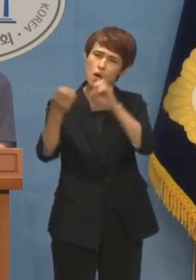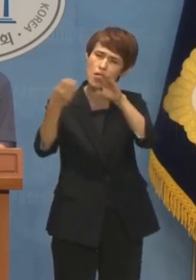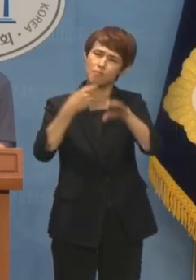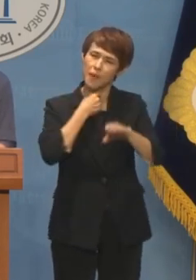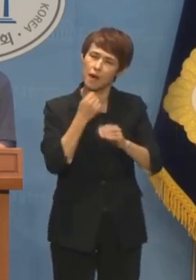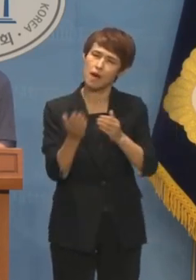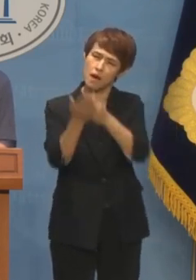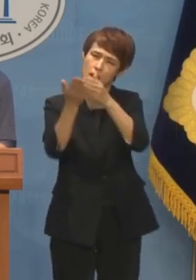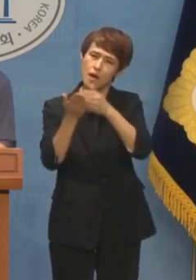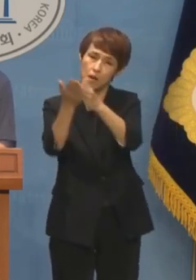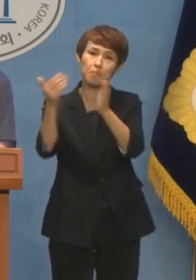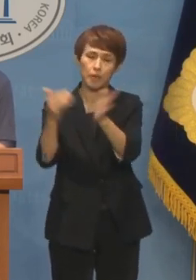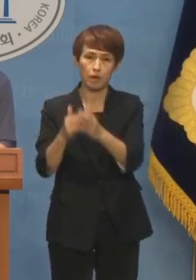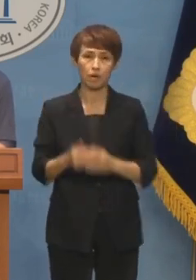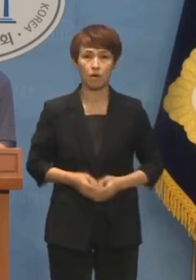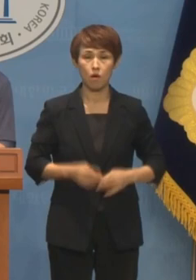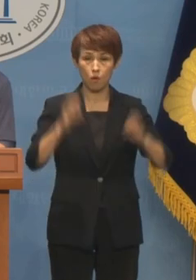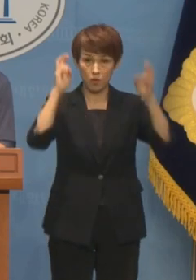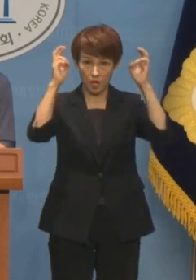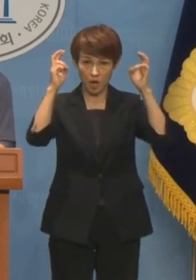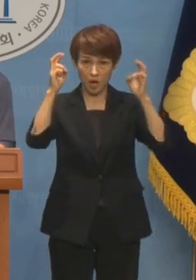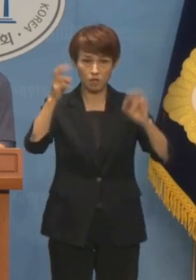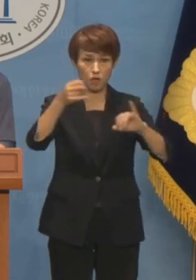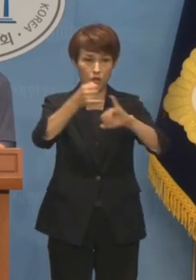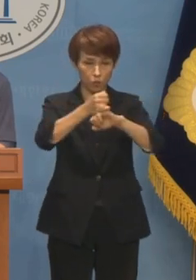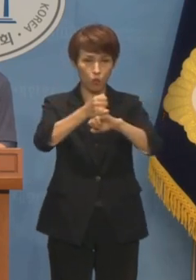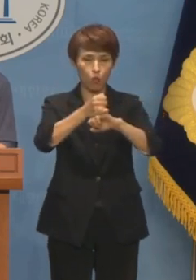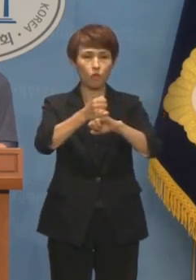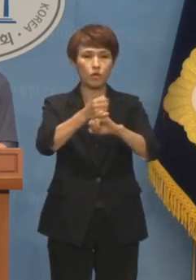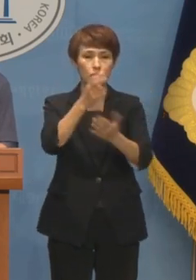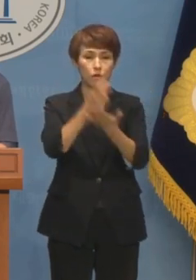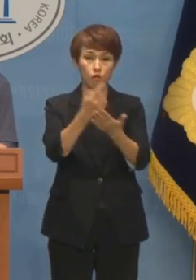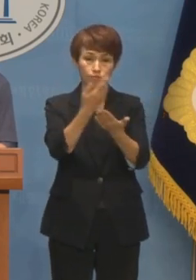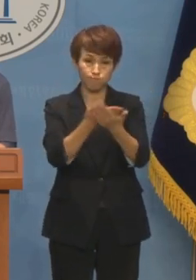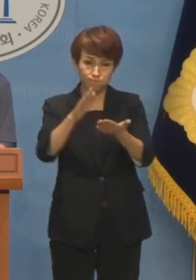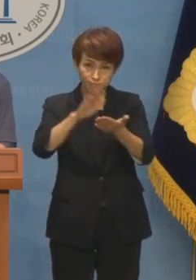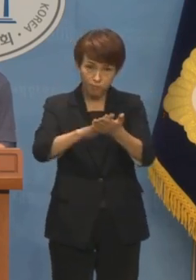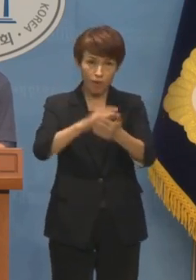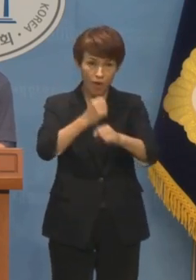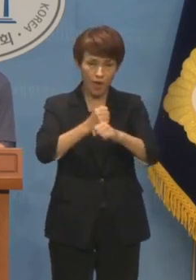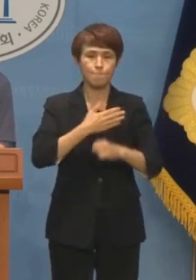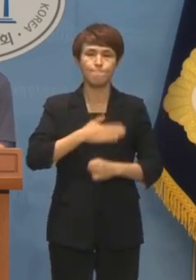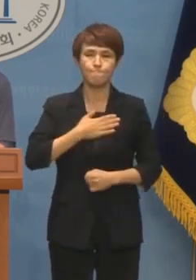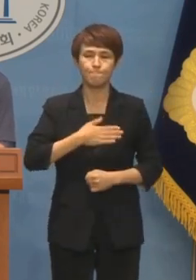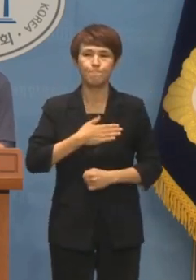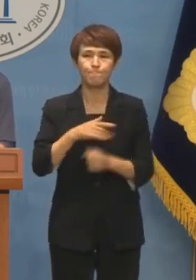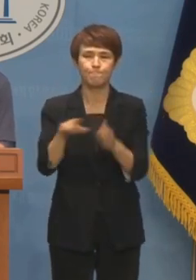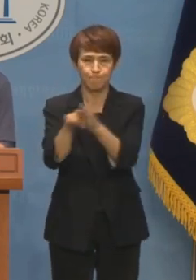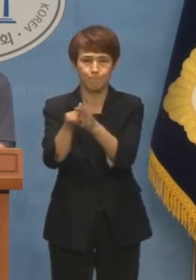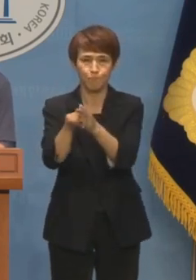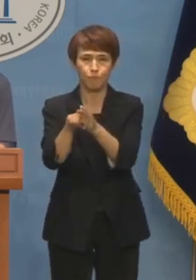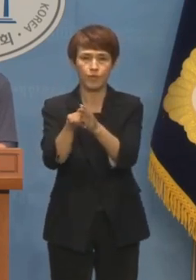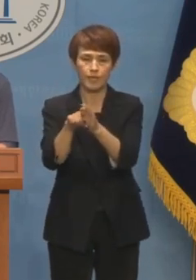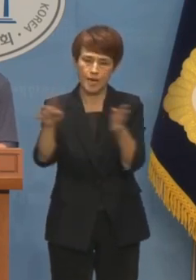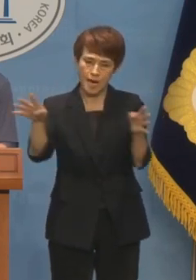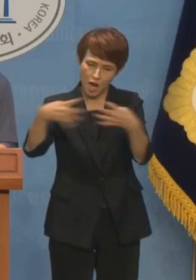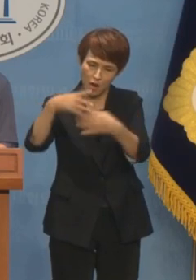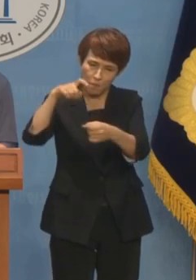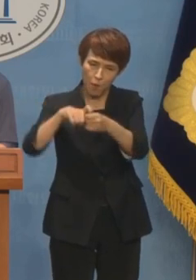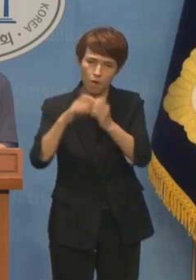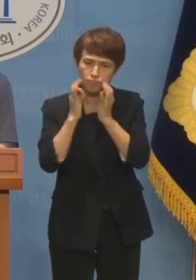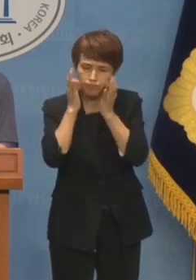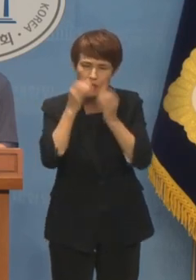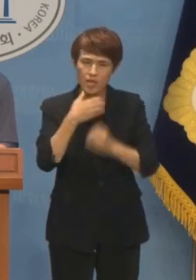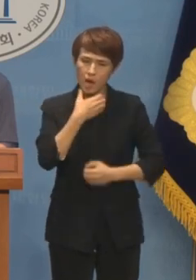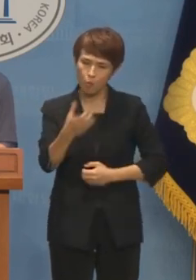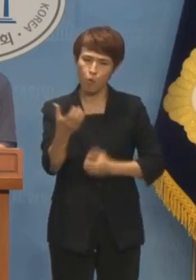요구해왔습니다. 사측에서 약속한 휴가 제도 개선에 신뢰를 보내면서 타결을 위해 많은 것들을